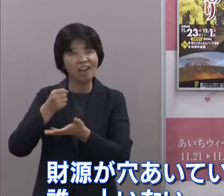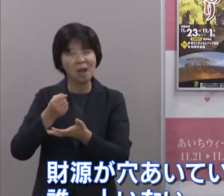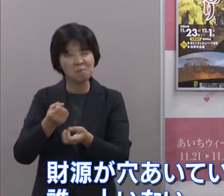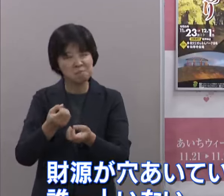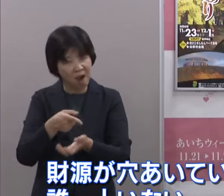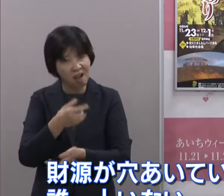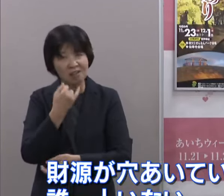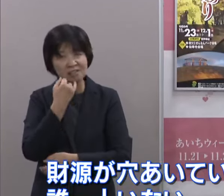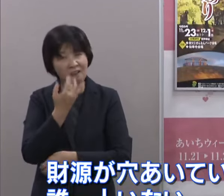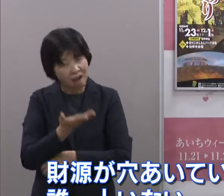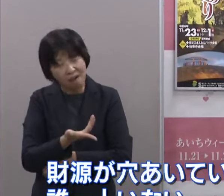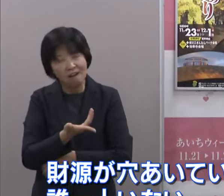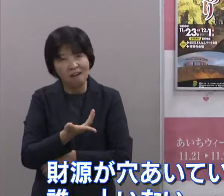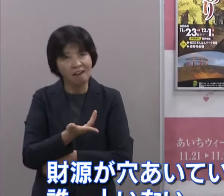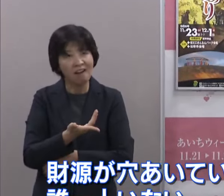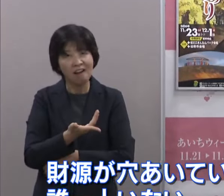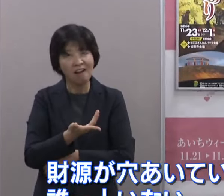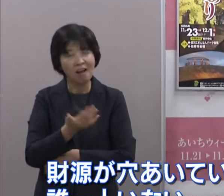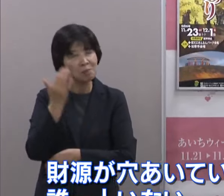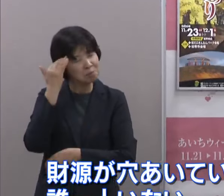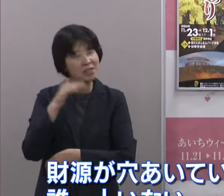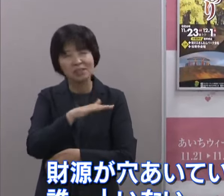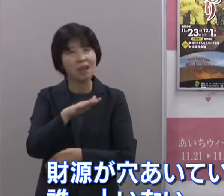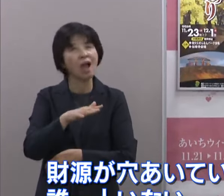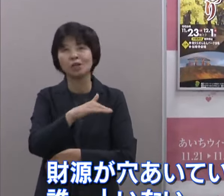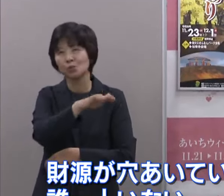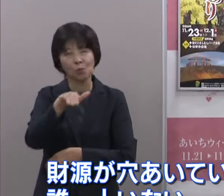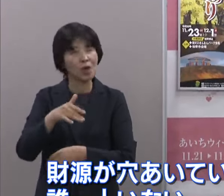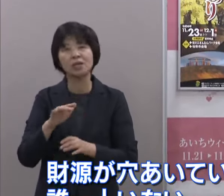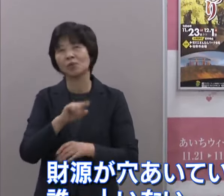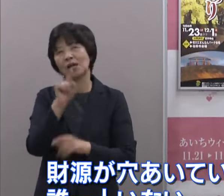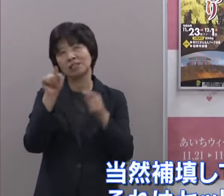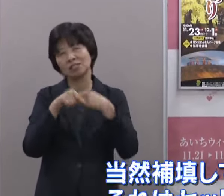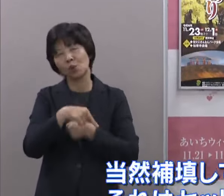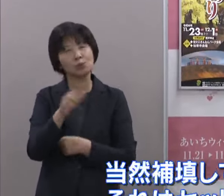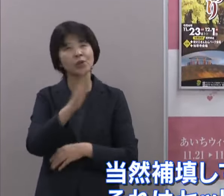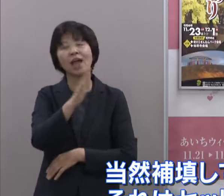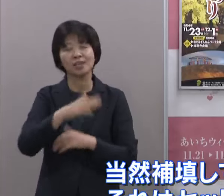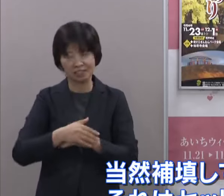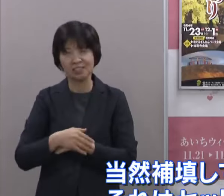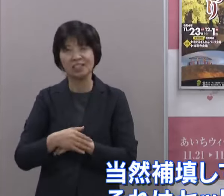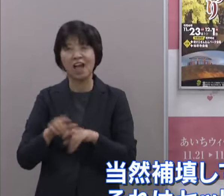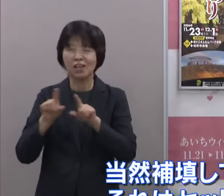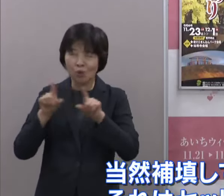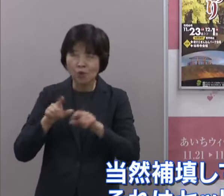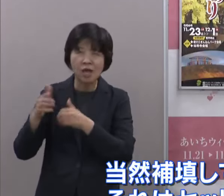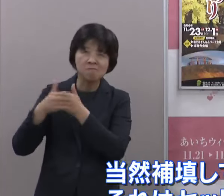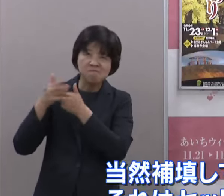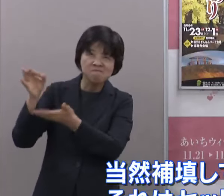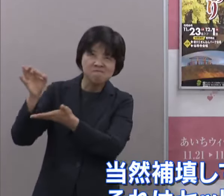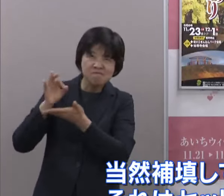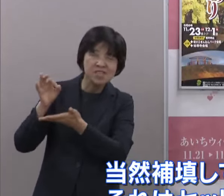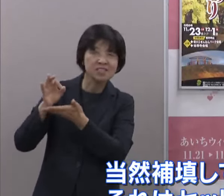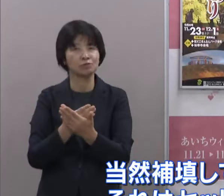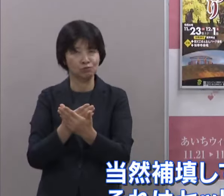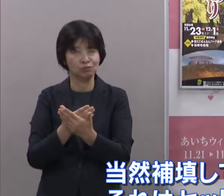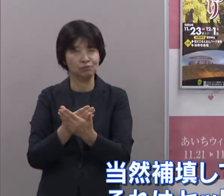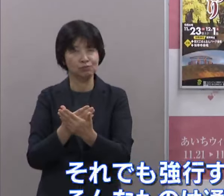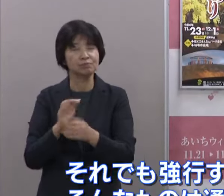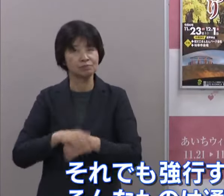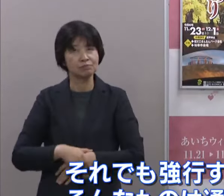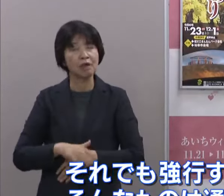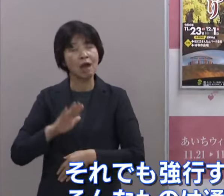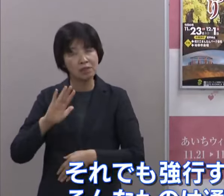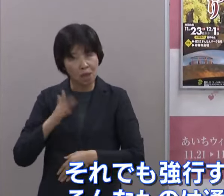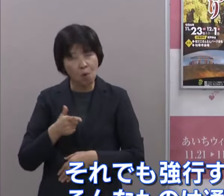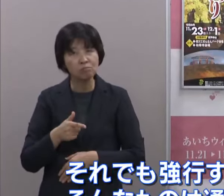でもええよという人は誰1人おらないいないと思いますのでえ当然補填してちょうだいねとそれセットだよねとでそれで